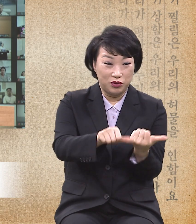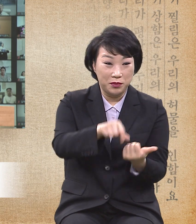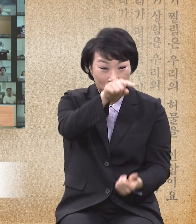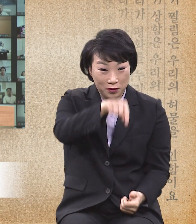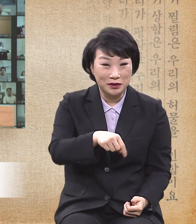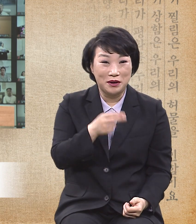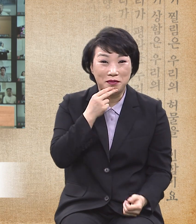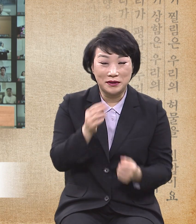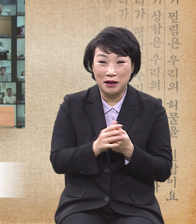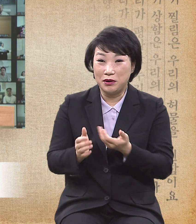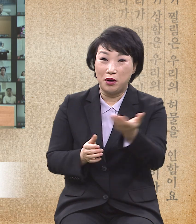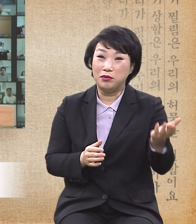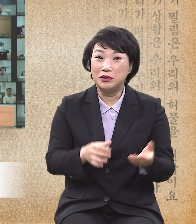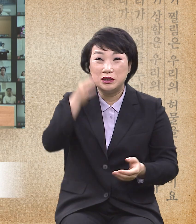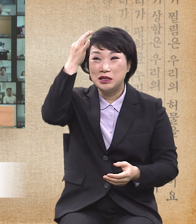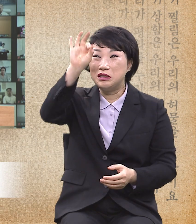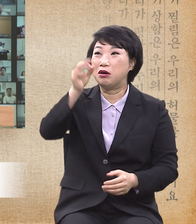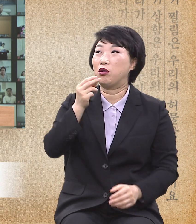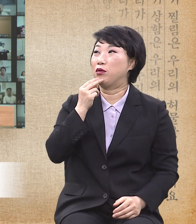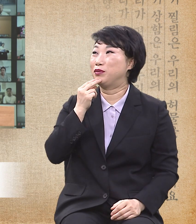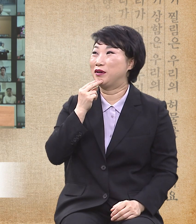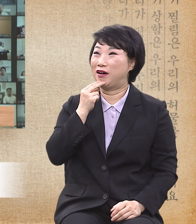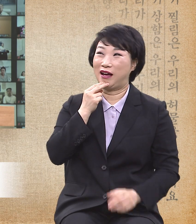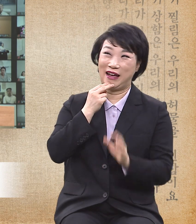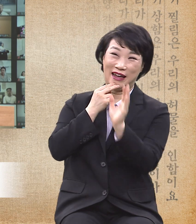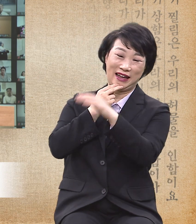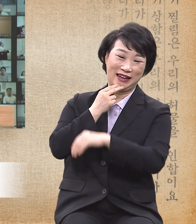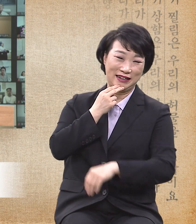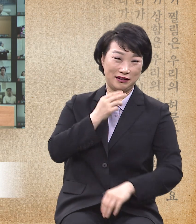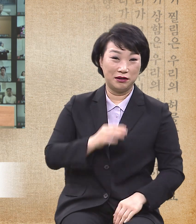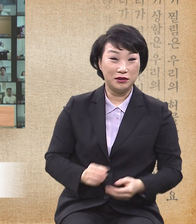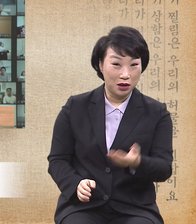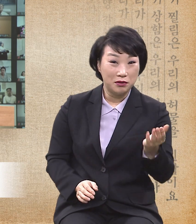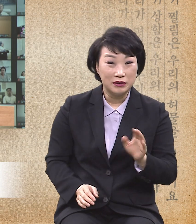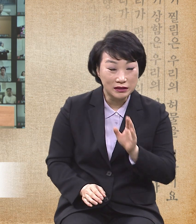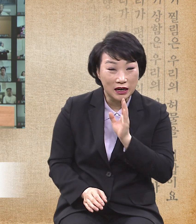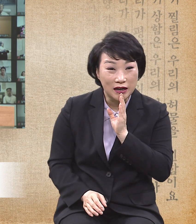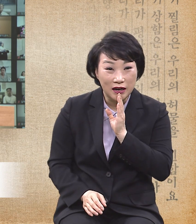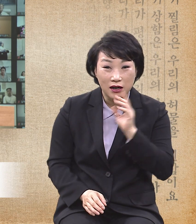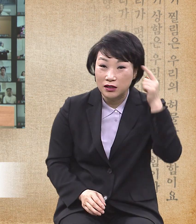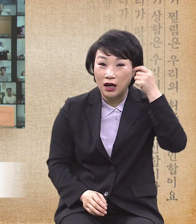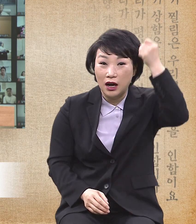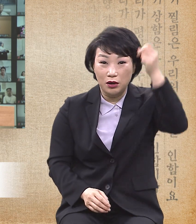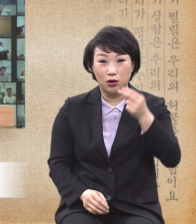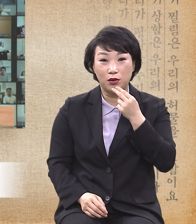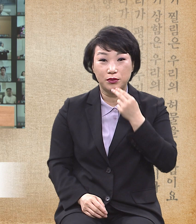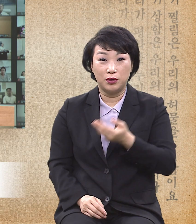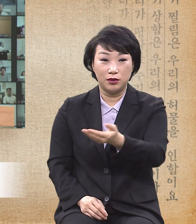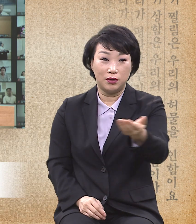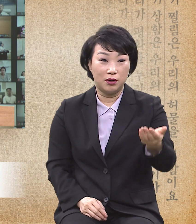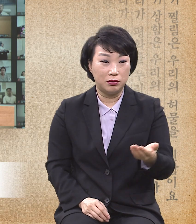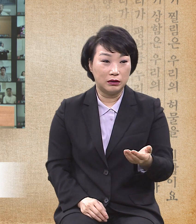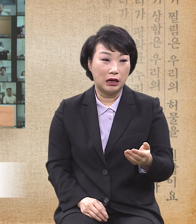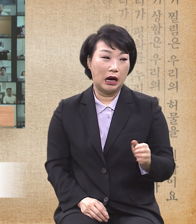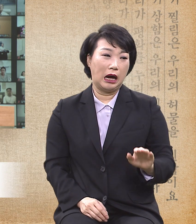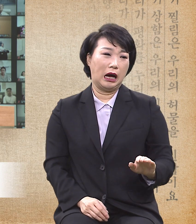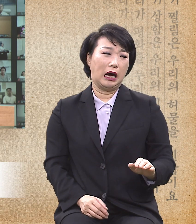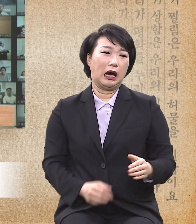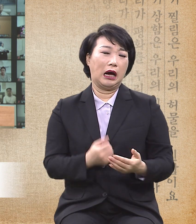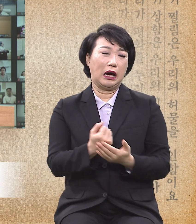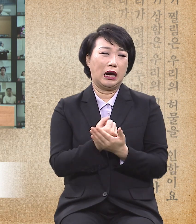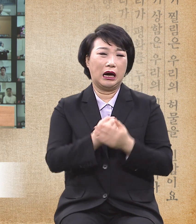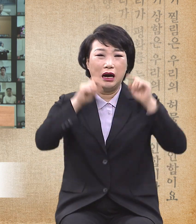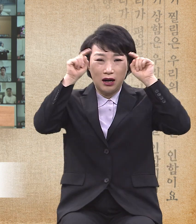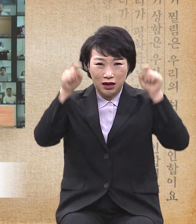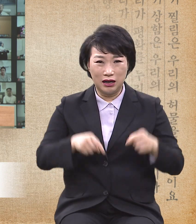않으니까 인정하려 들질 않아. 사실로 받아들이려 하지 않아. 얼마나